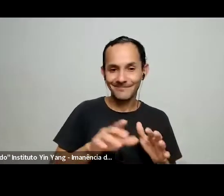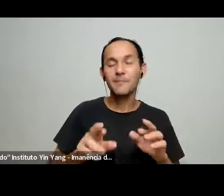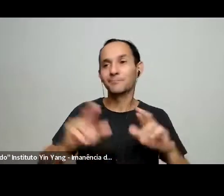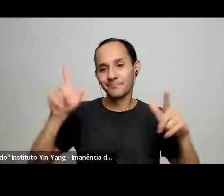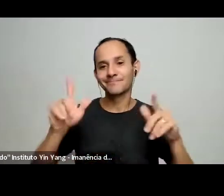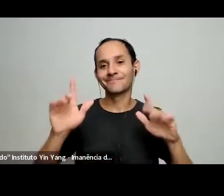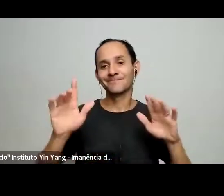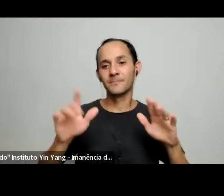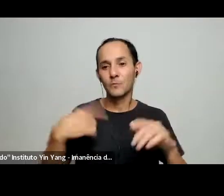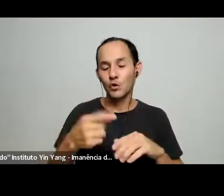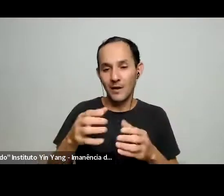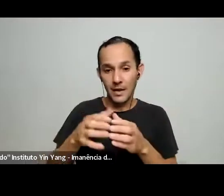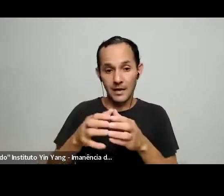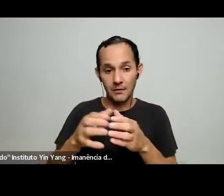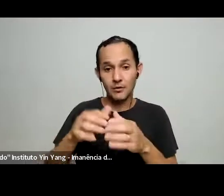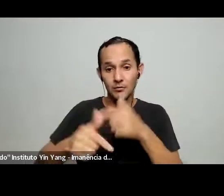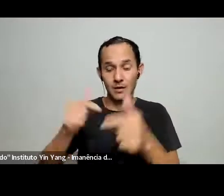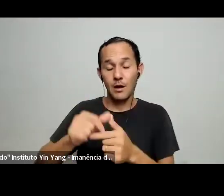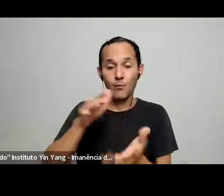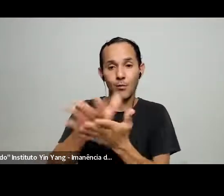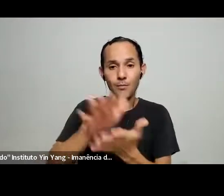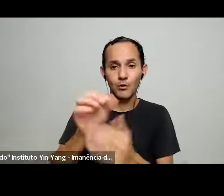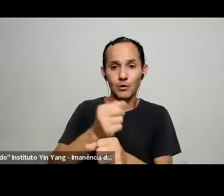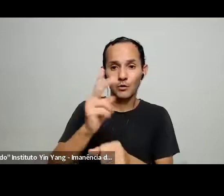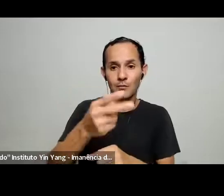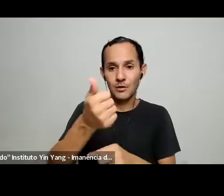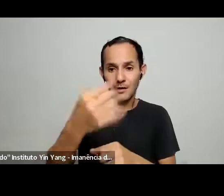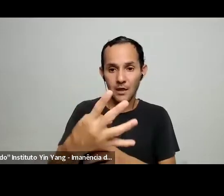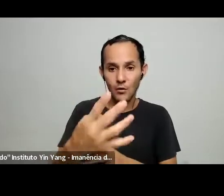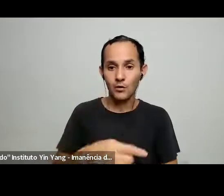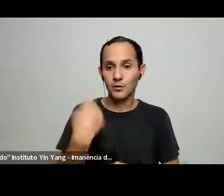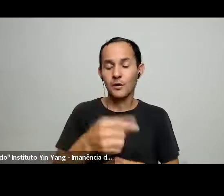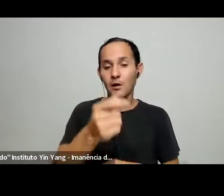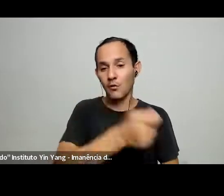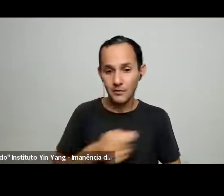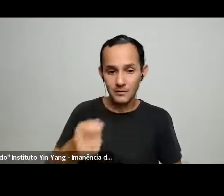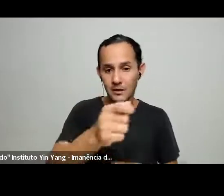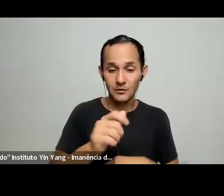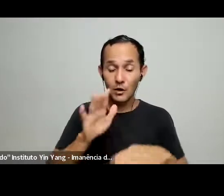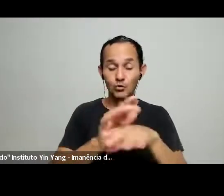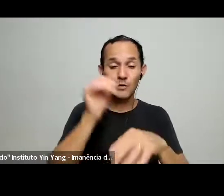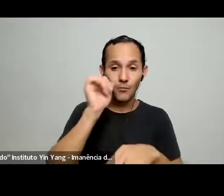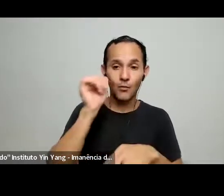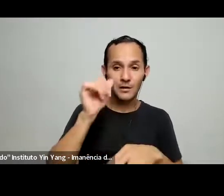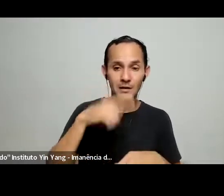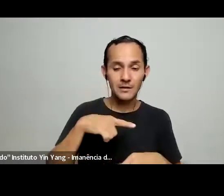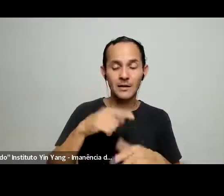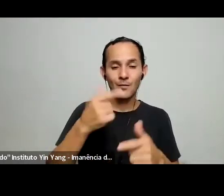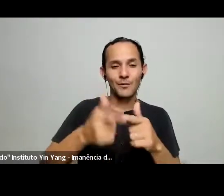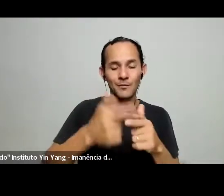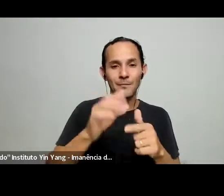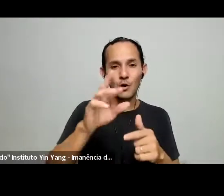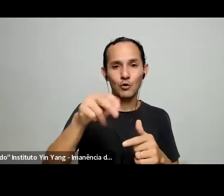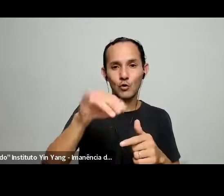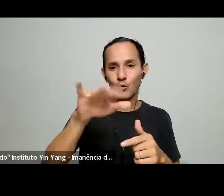equipe temos um trabalho publicado em 2014, mostrando que a constelação ajuda mulheres com dor pélvica crônica. Temos